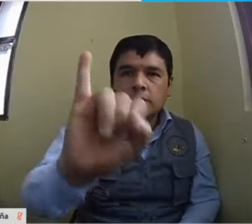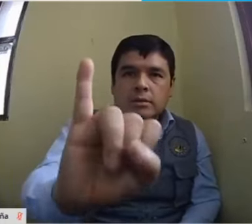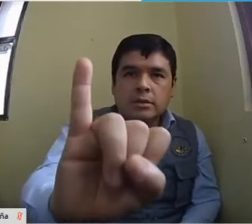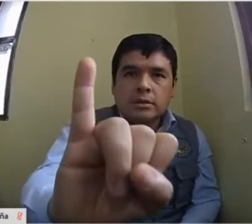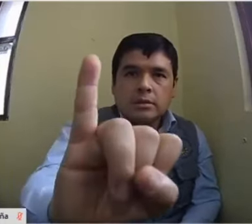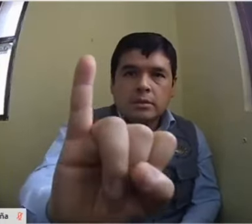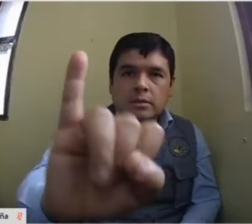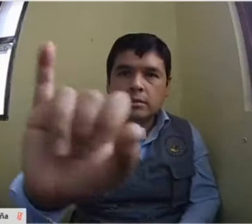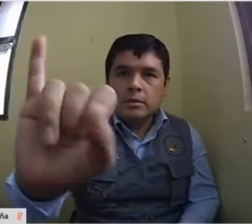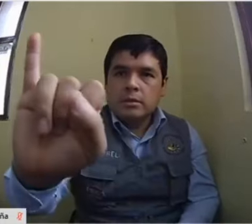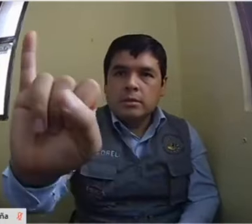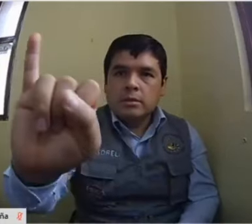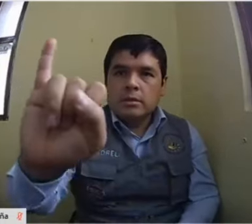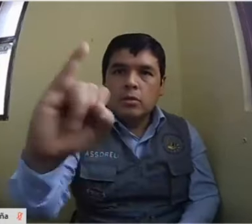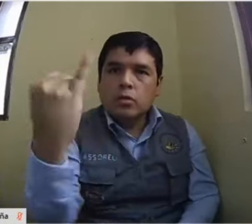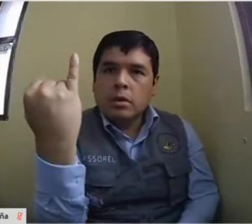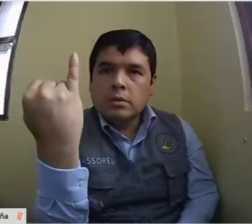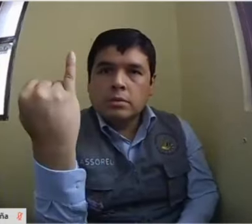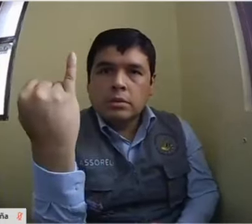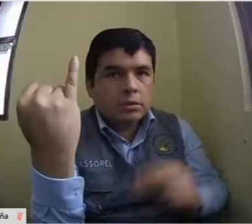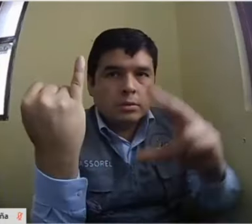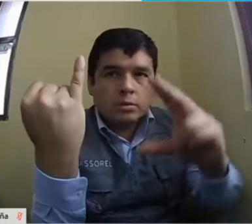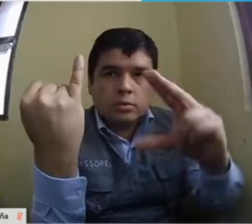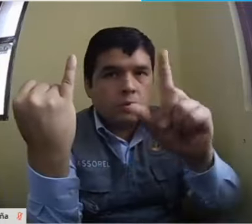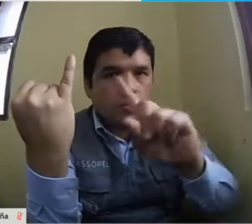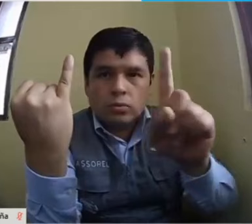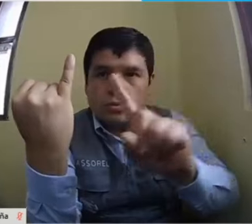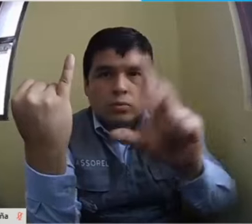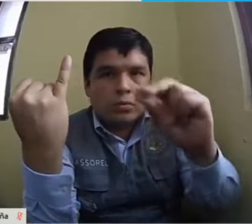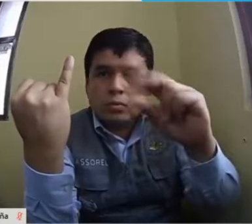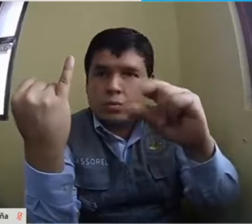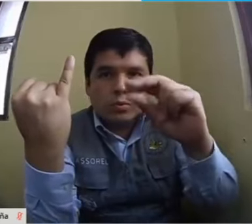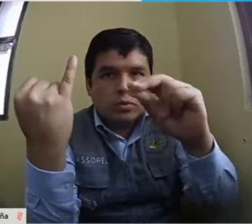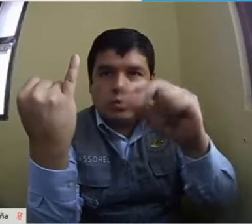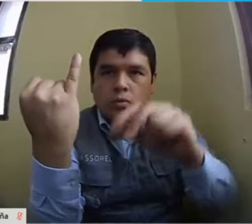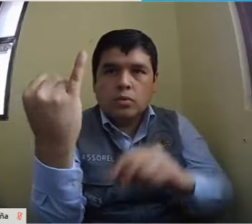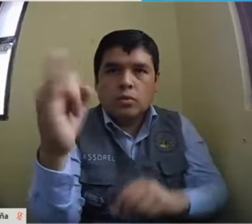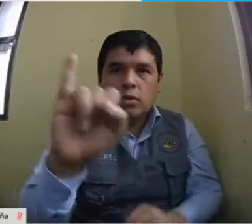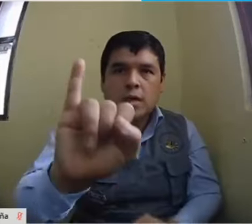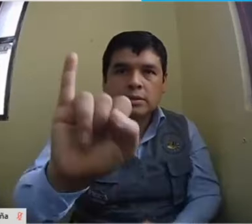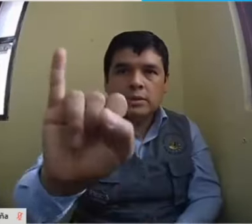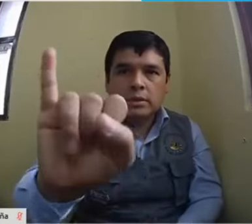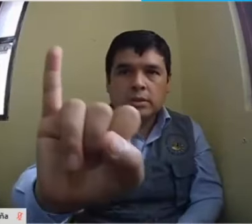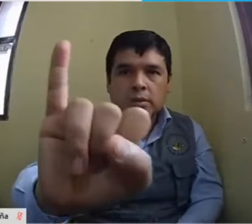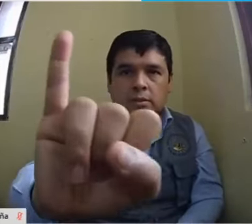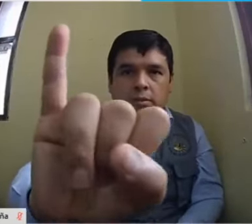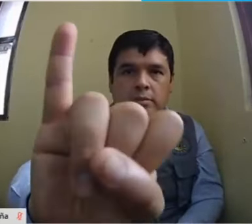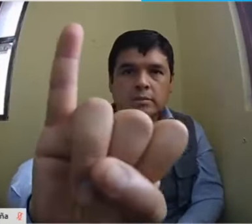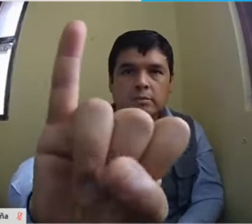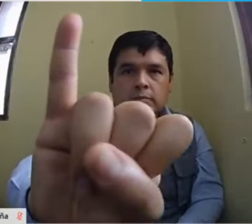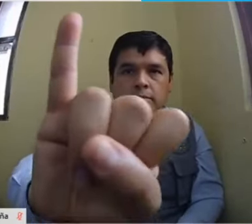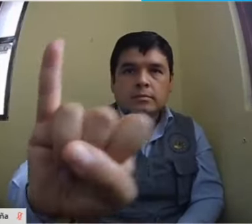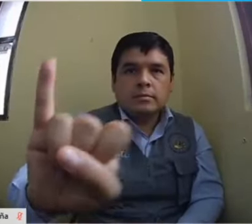La I, la I es con el meñique, pero nuevamente, precisa Ronald, la palma hacia afuera.